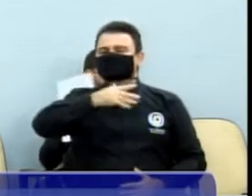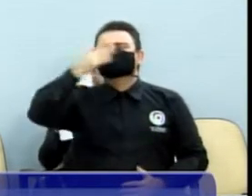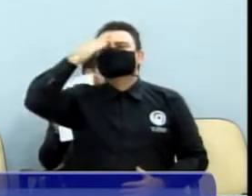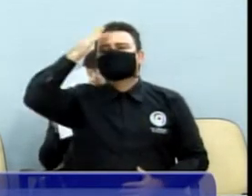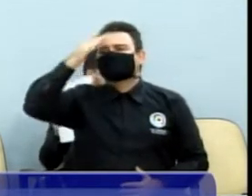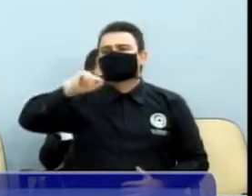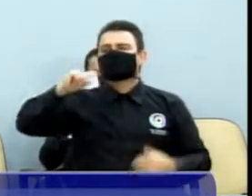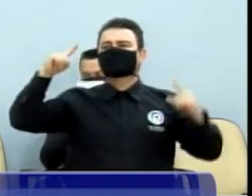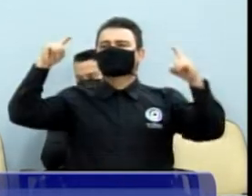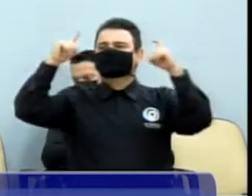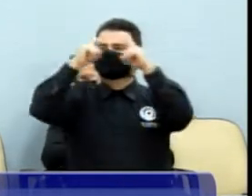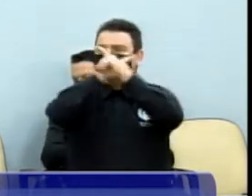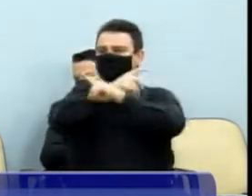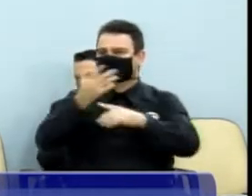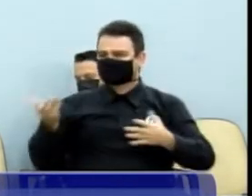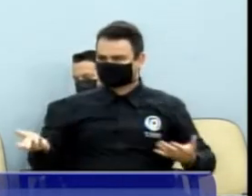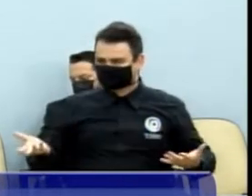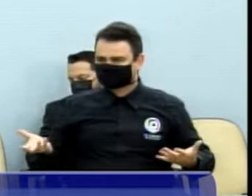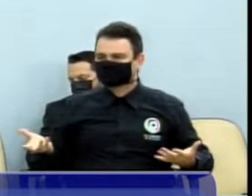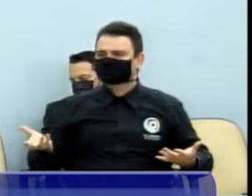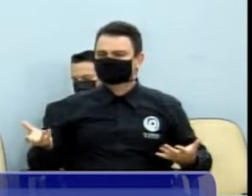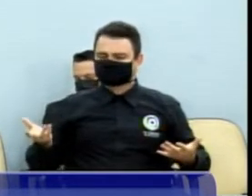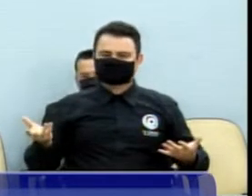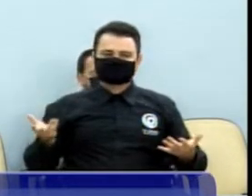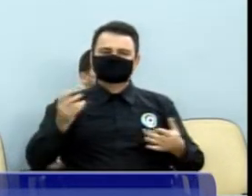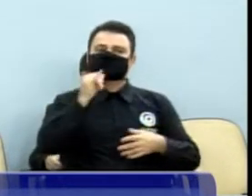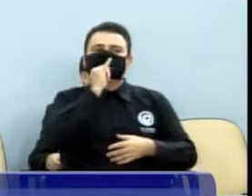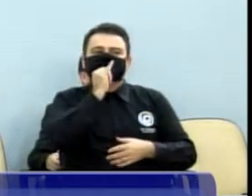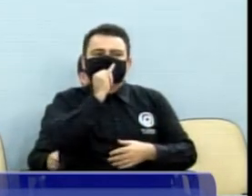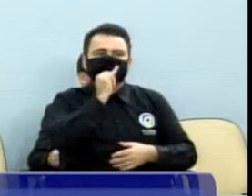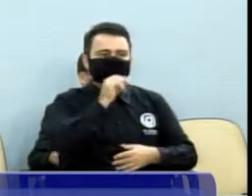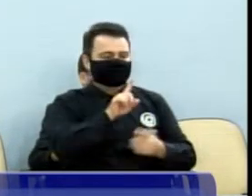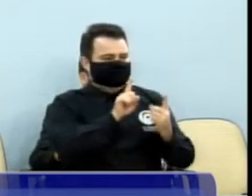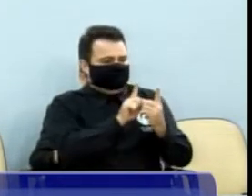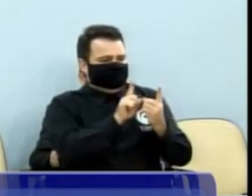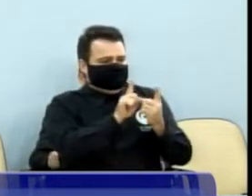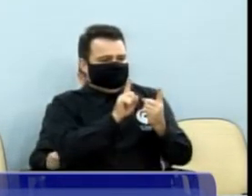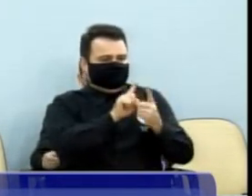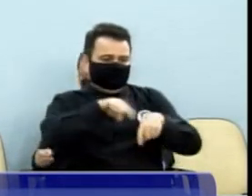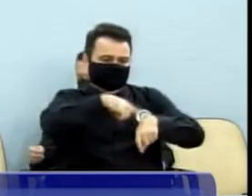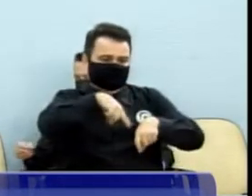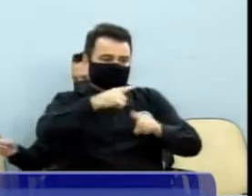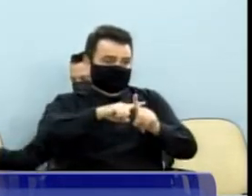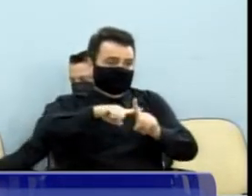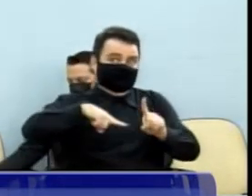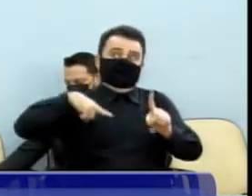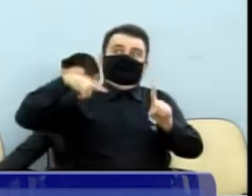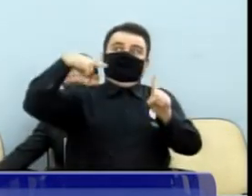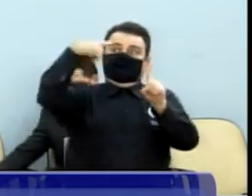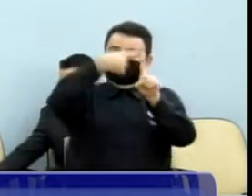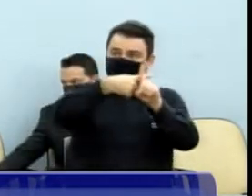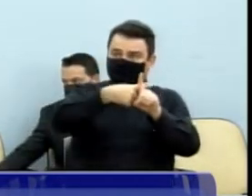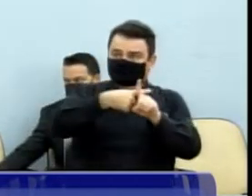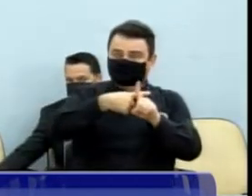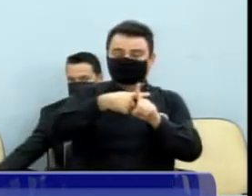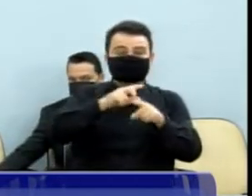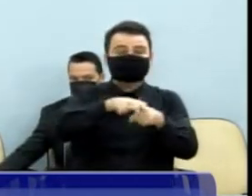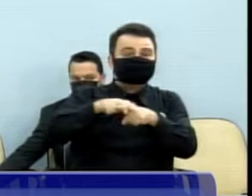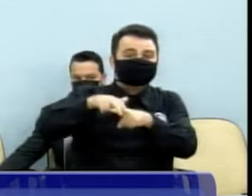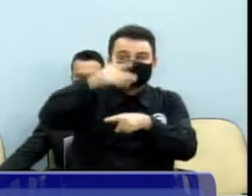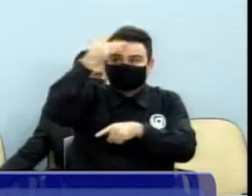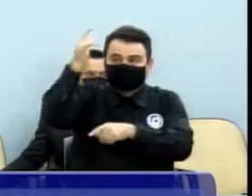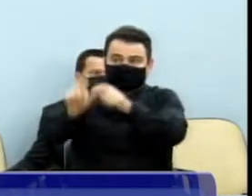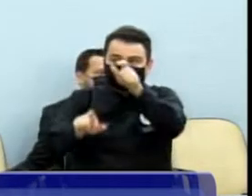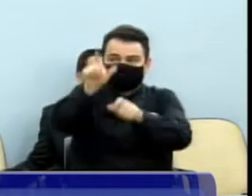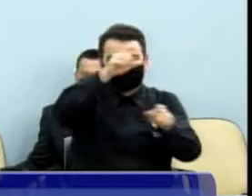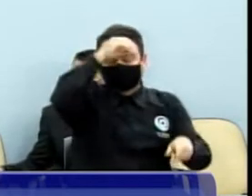da contratação de cobertura ampliada até porque pela ignorância do Consumidor e não sabe aonde vai entrar